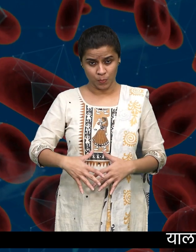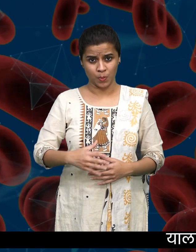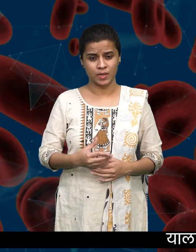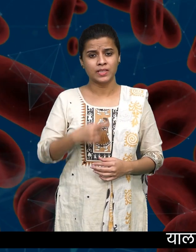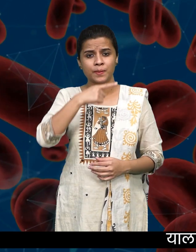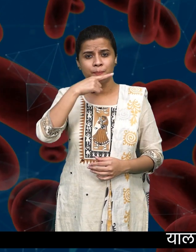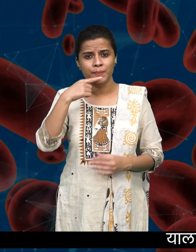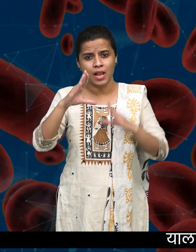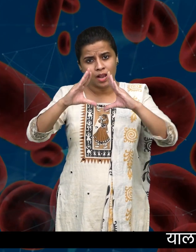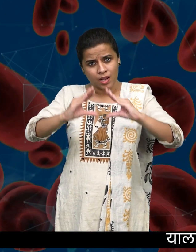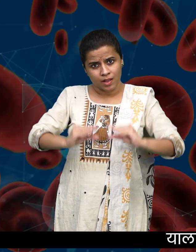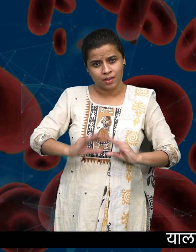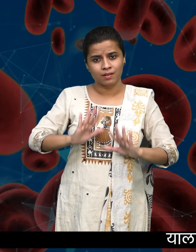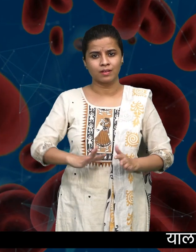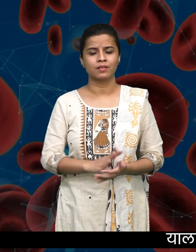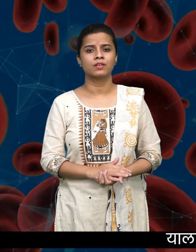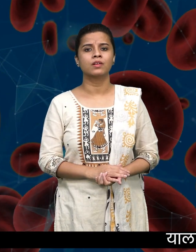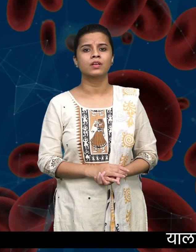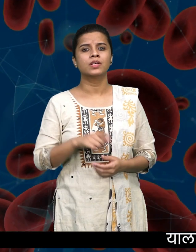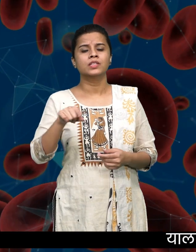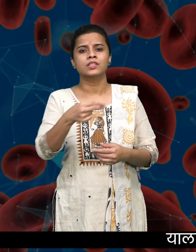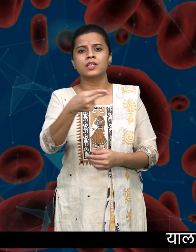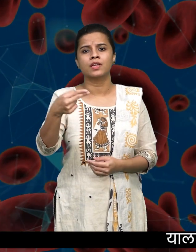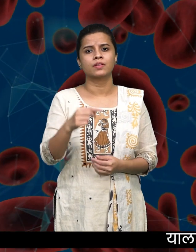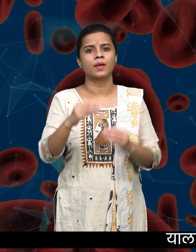याला रक्त संक्रमण असे म्हणतात.